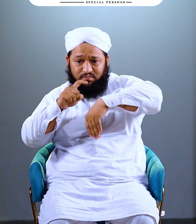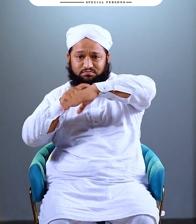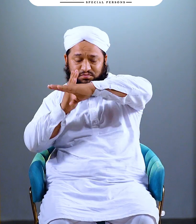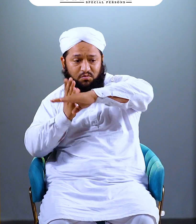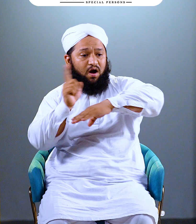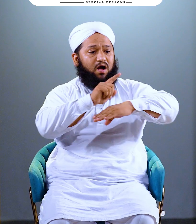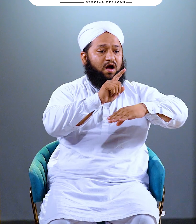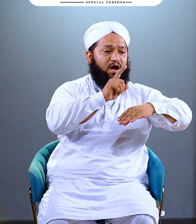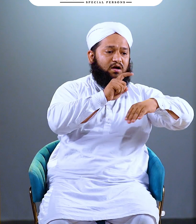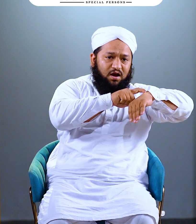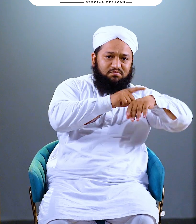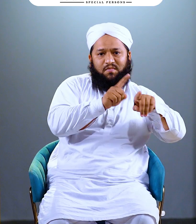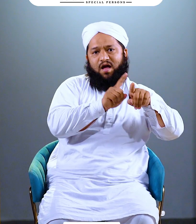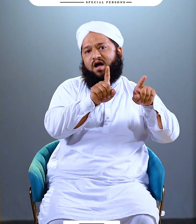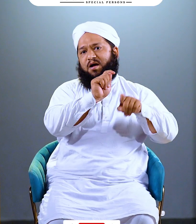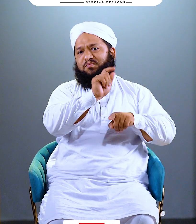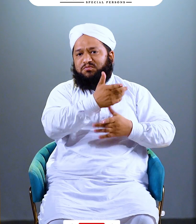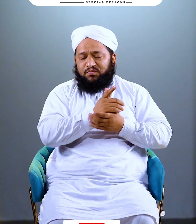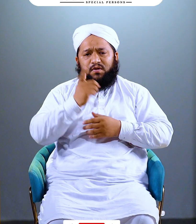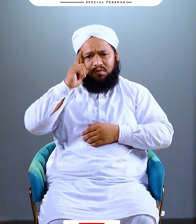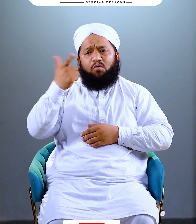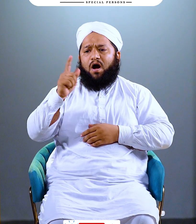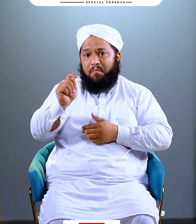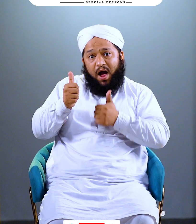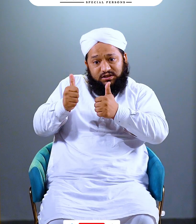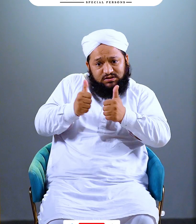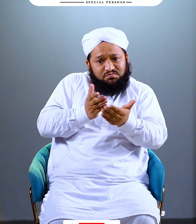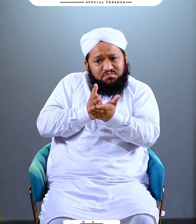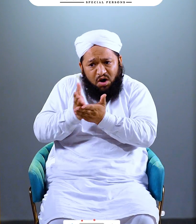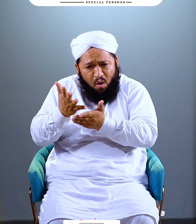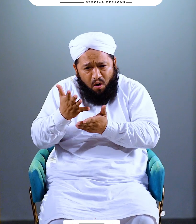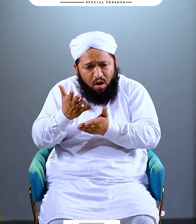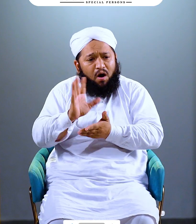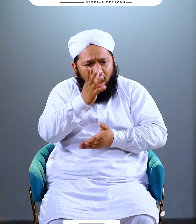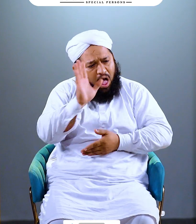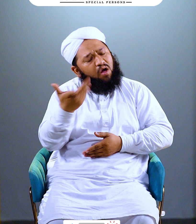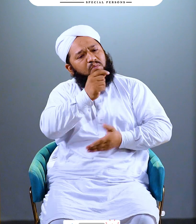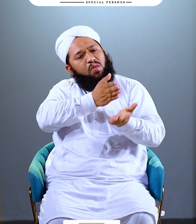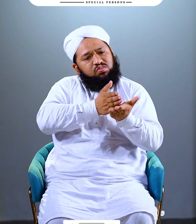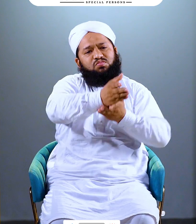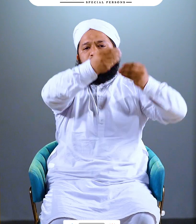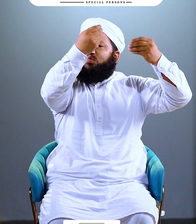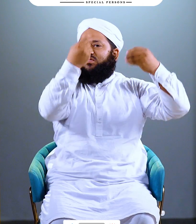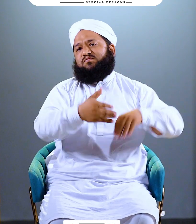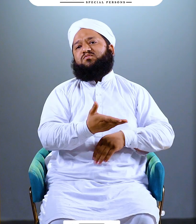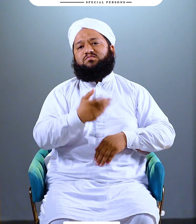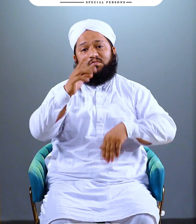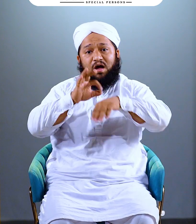اور ہر کام کے لیے وقت ہونا چاہیے۔ آپ نے فرمایا کرنے کے کام کرو ورنہ نہ کرنے کے کاموں میں پڑ جاؤ گے۔ تو ہر